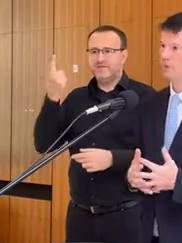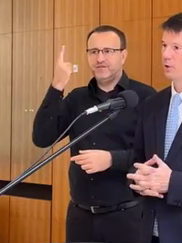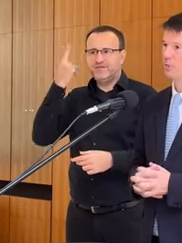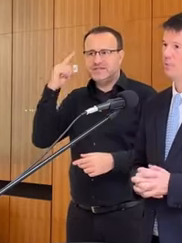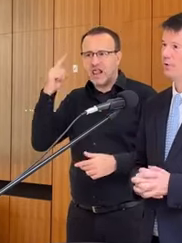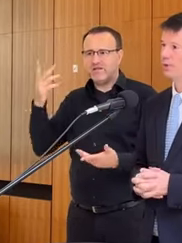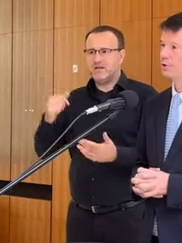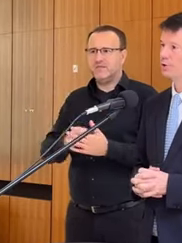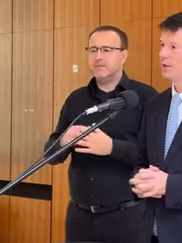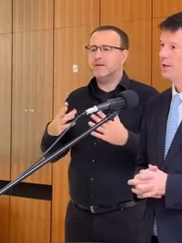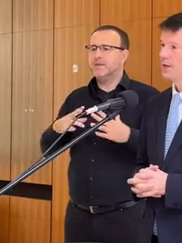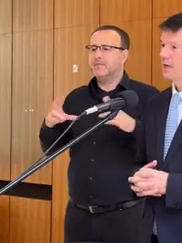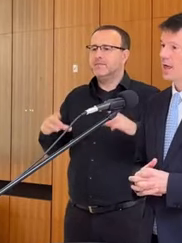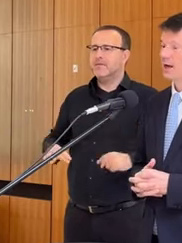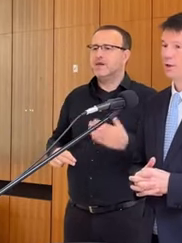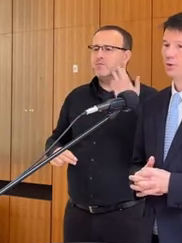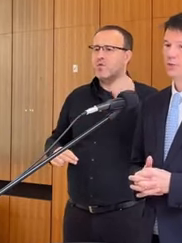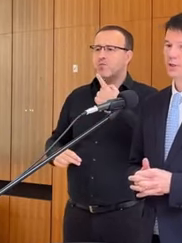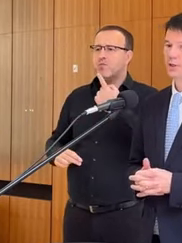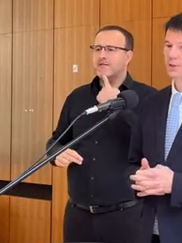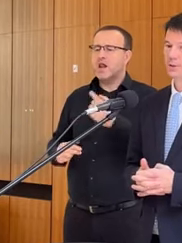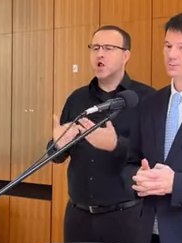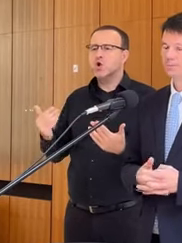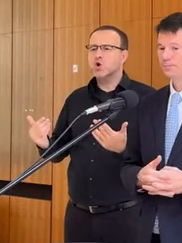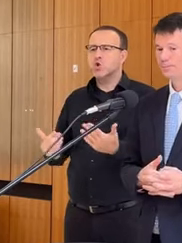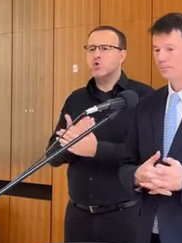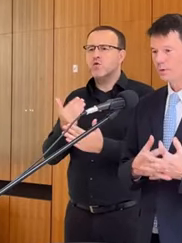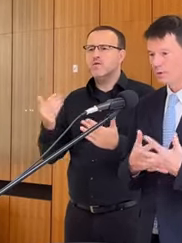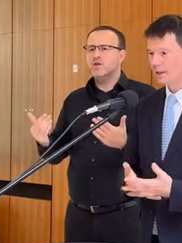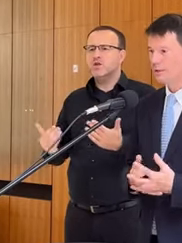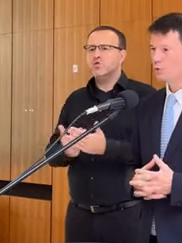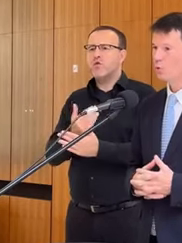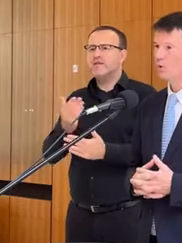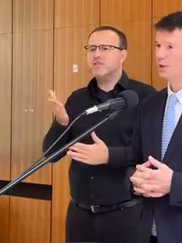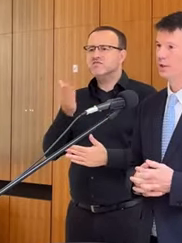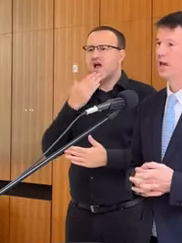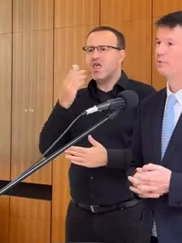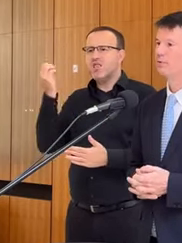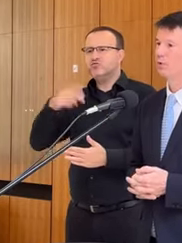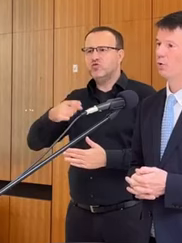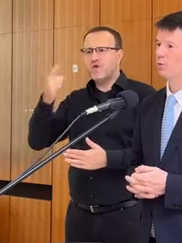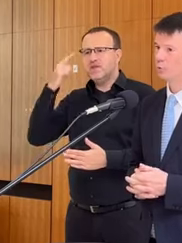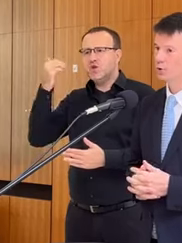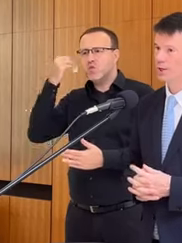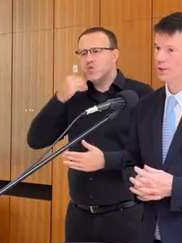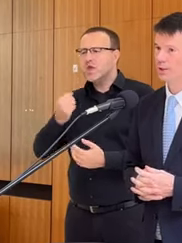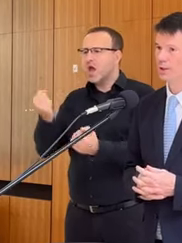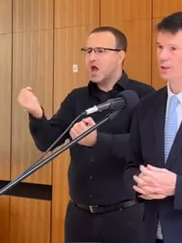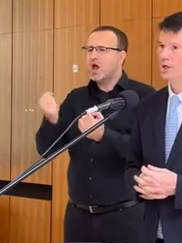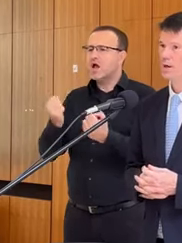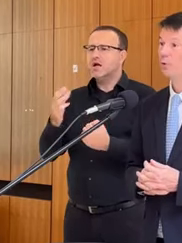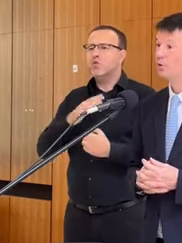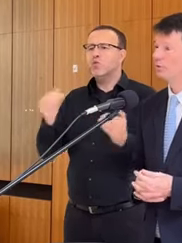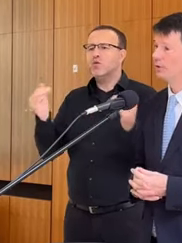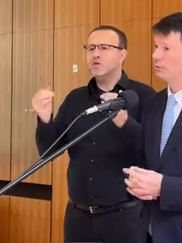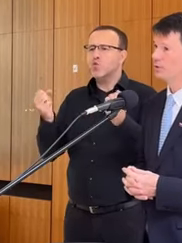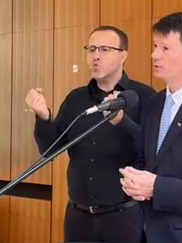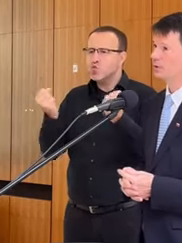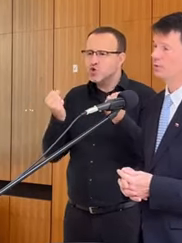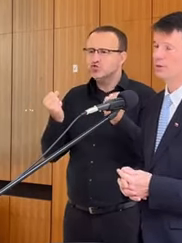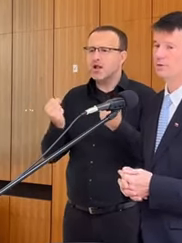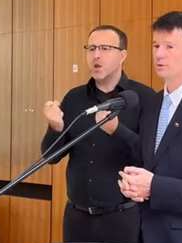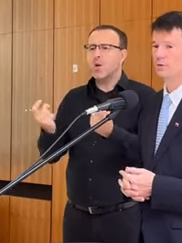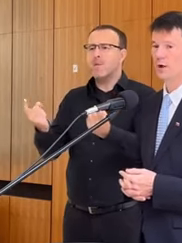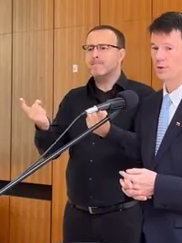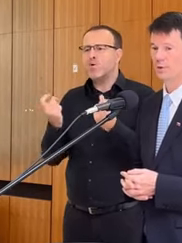aj pánom premiérom povedané, že lákanie nových talentov je najmä v tej úrovni udržať ich, motivovať ich, aby